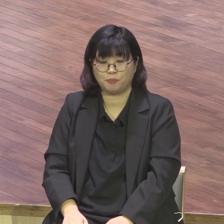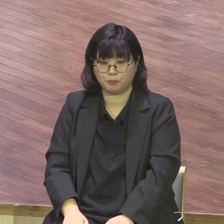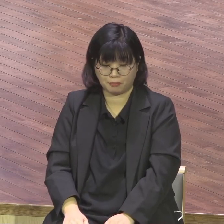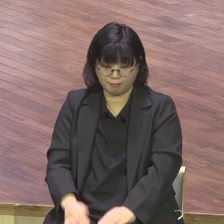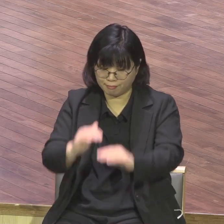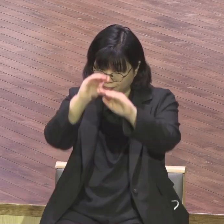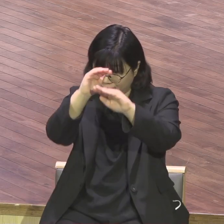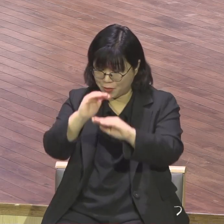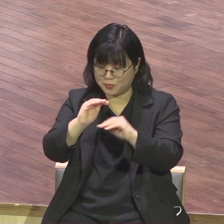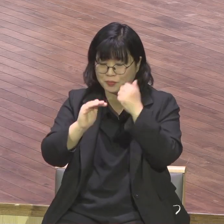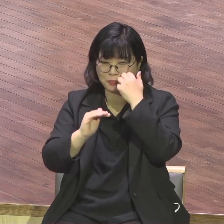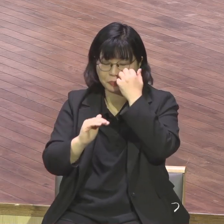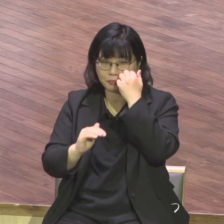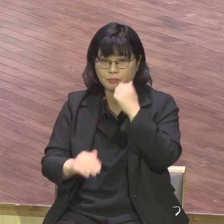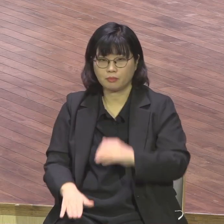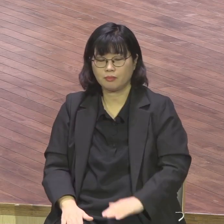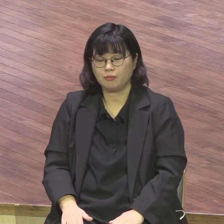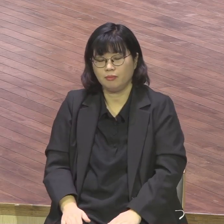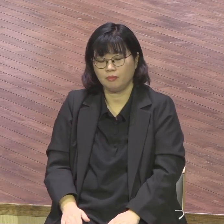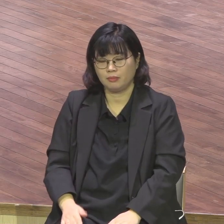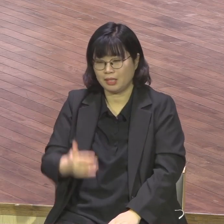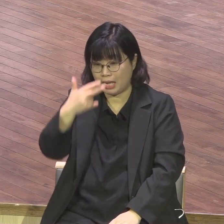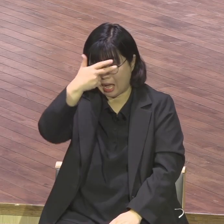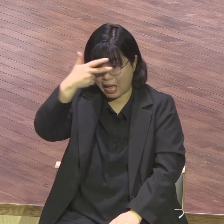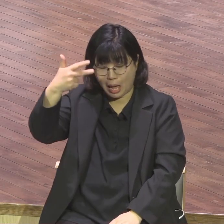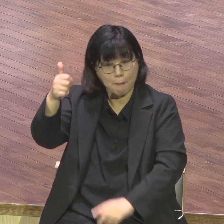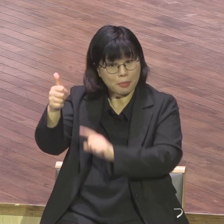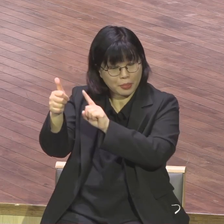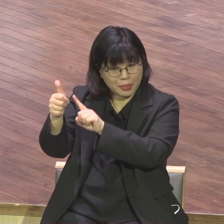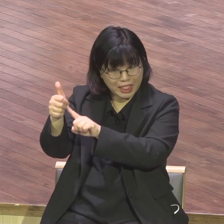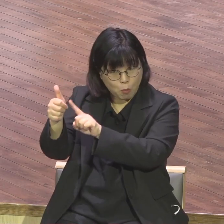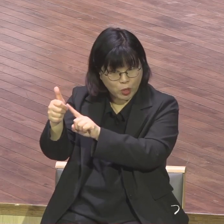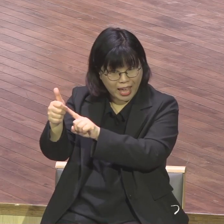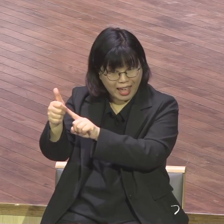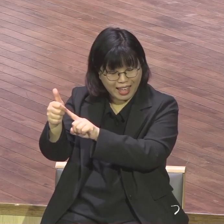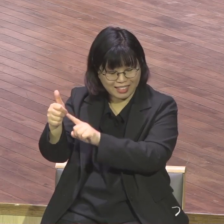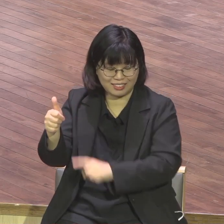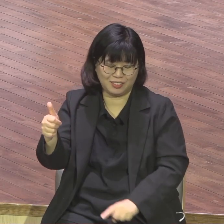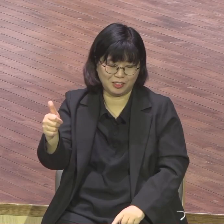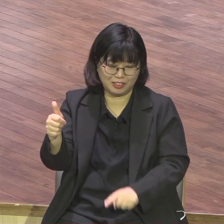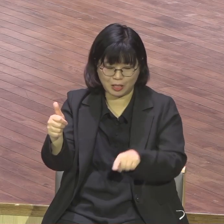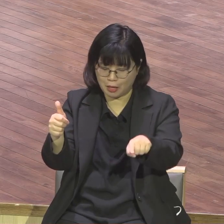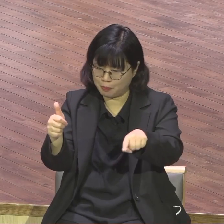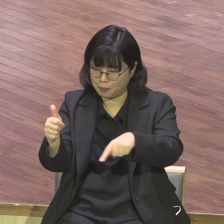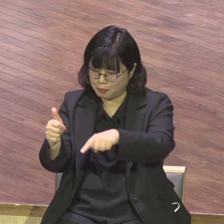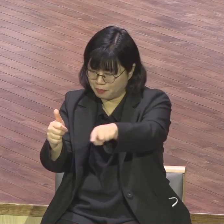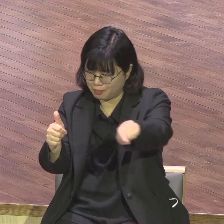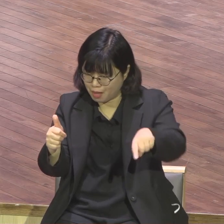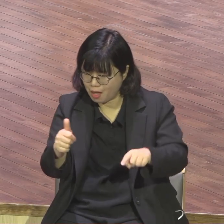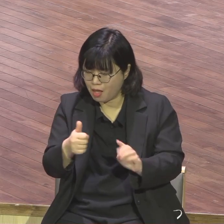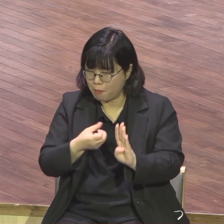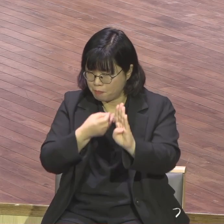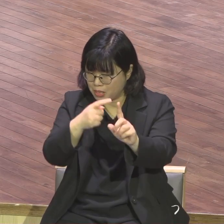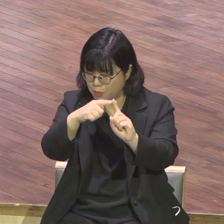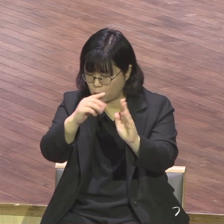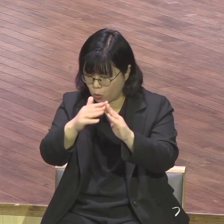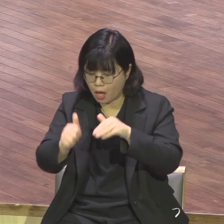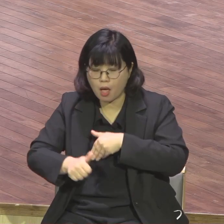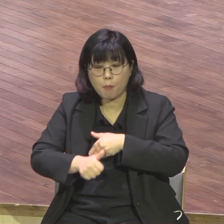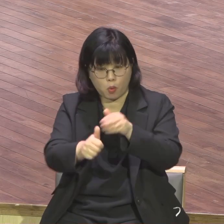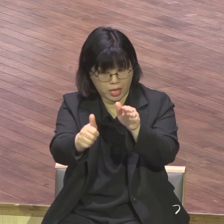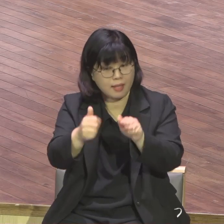바울이 디모데를 빌립보 교회에 파송하라는 계획을 밝히고 있습니다. 바울은